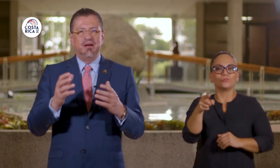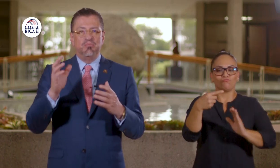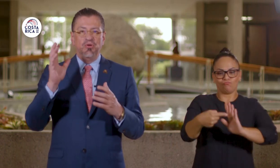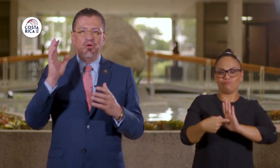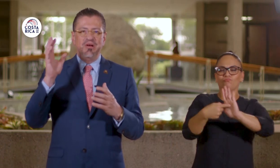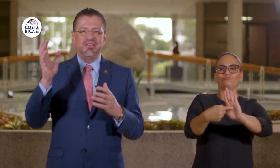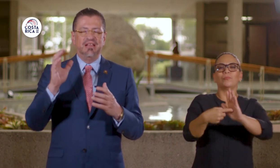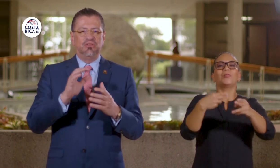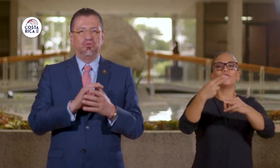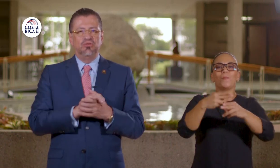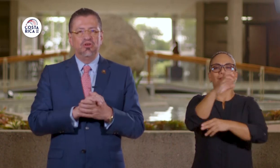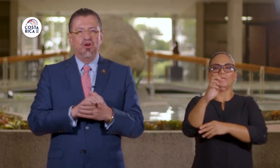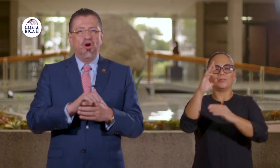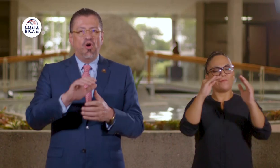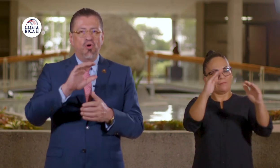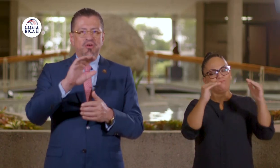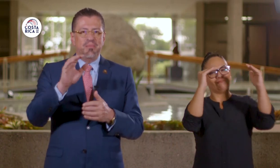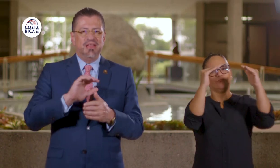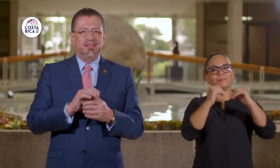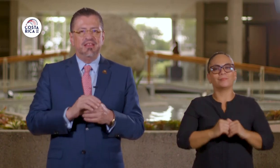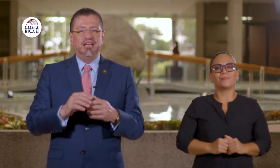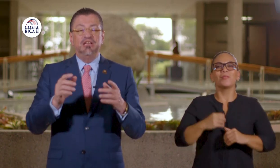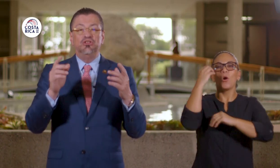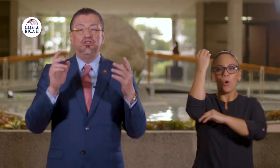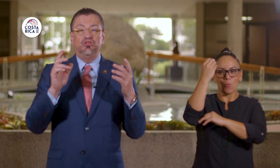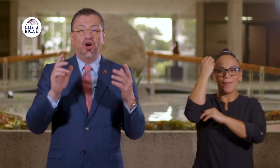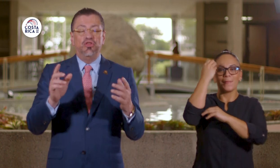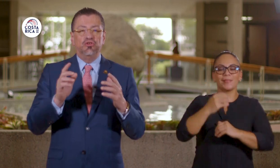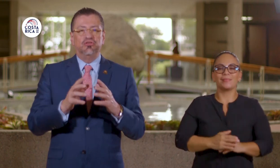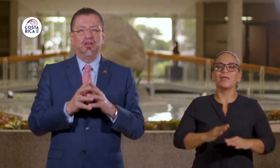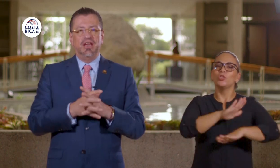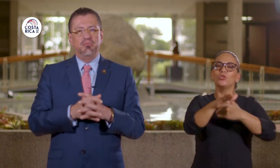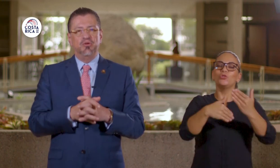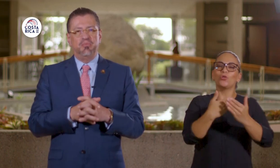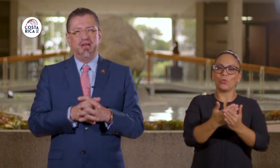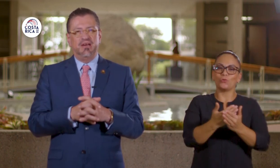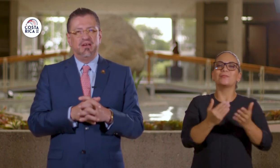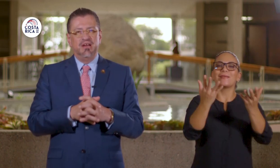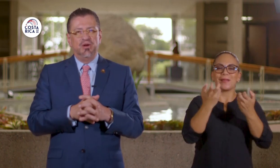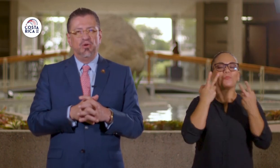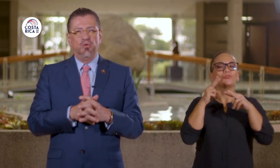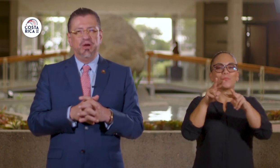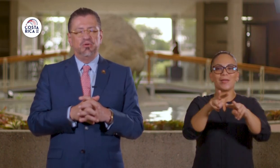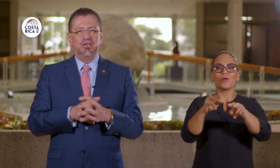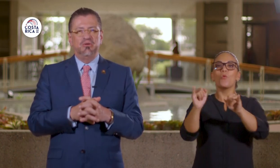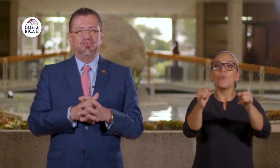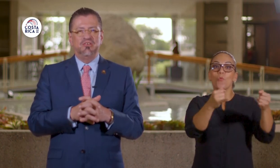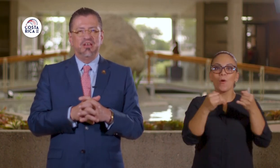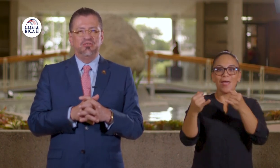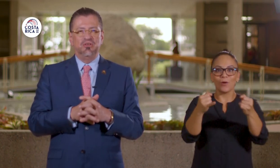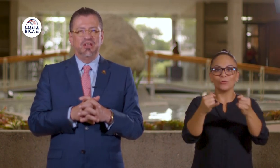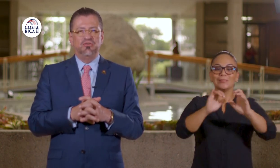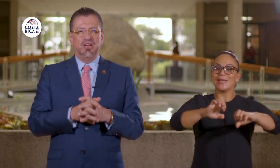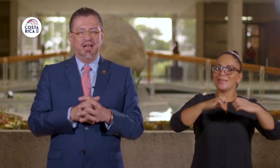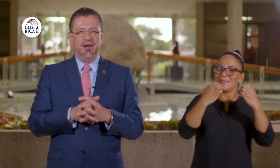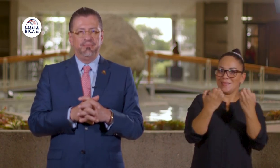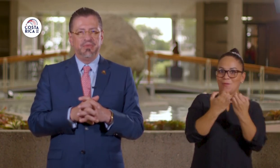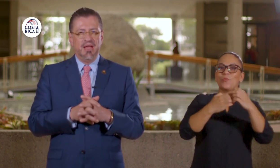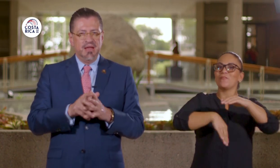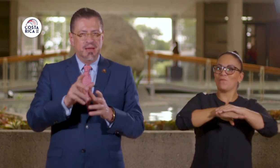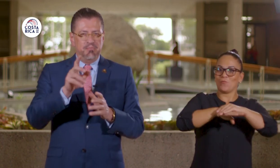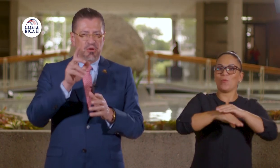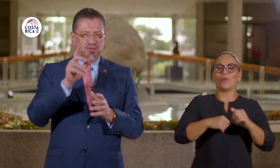Rica por lo más alto. Obviamente, todos queremos ver los juegos de nuestra selección